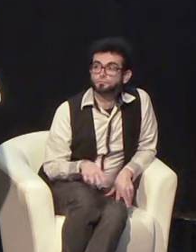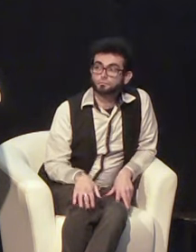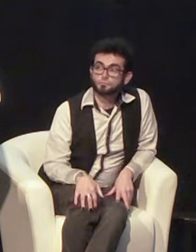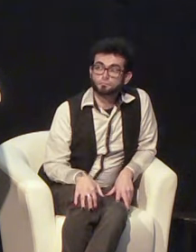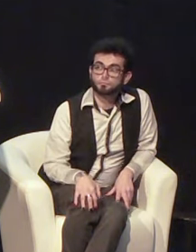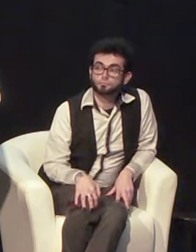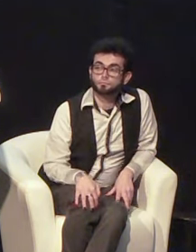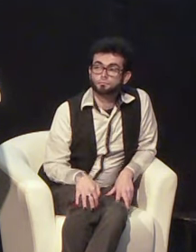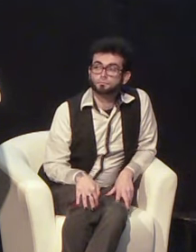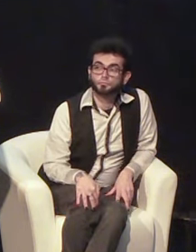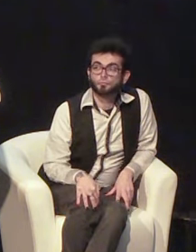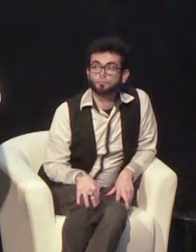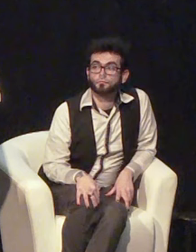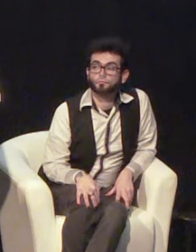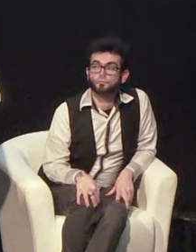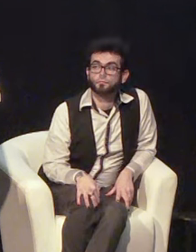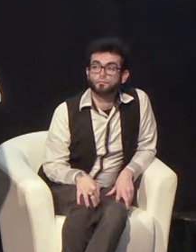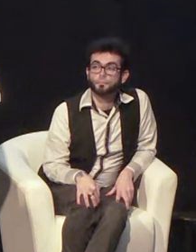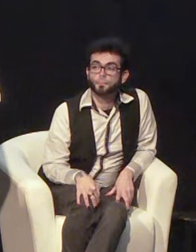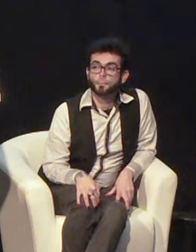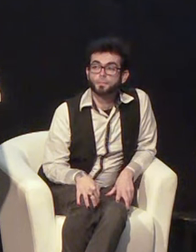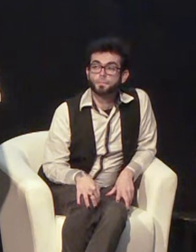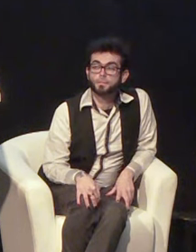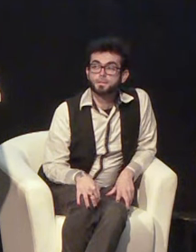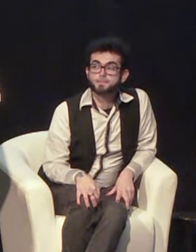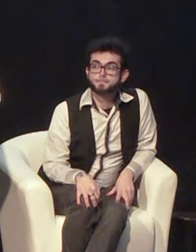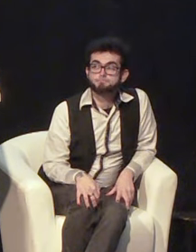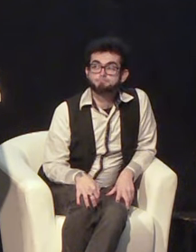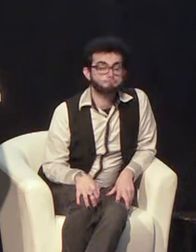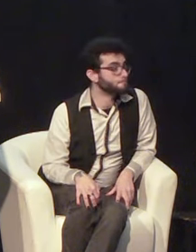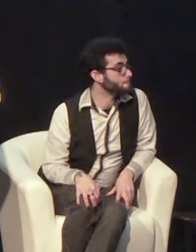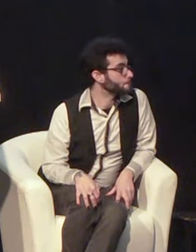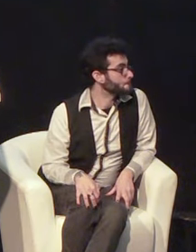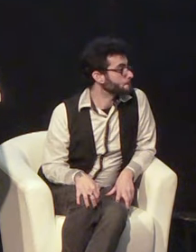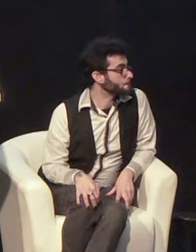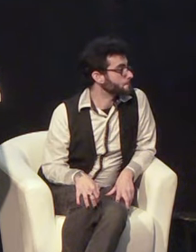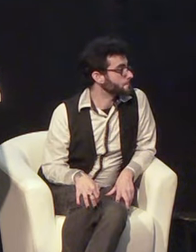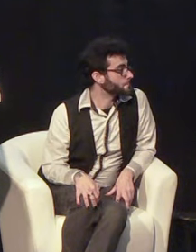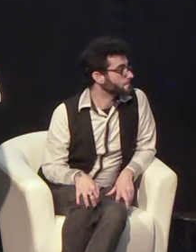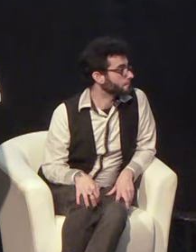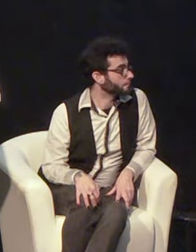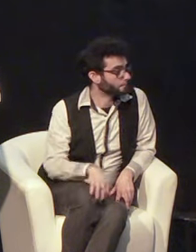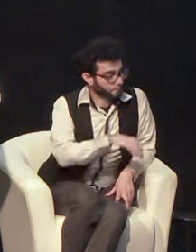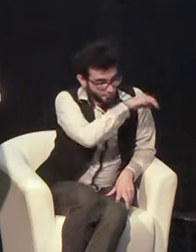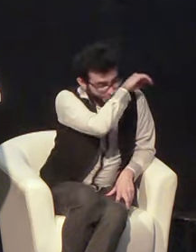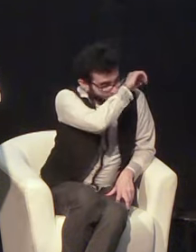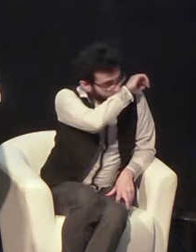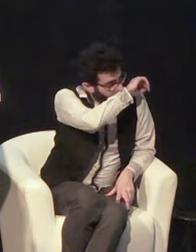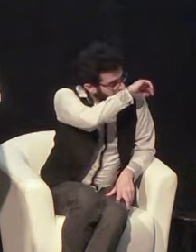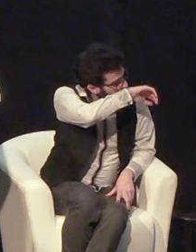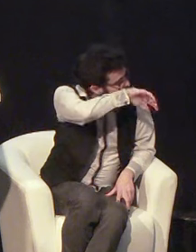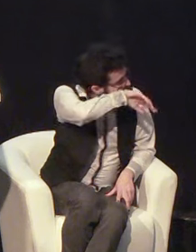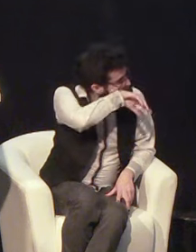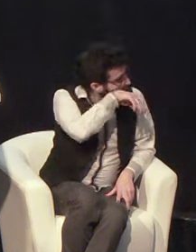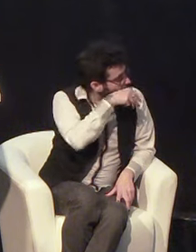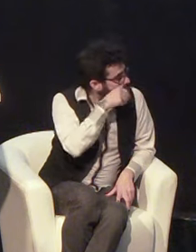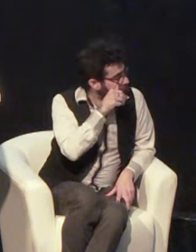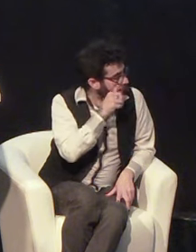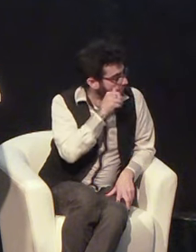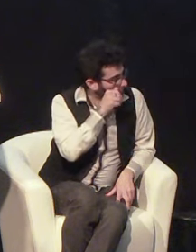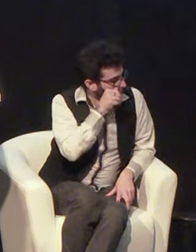la linguistique. C'est il faut réparer la personne sourde, il faut lui permettre d'entendre. Il faut la soigner, il faut